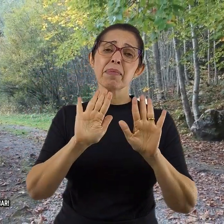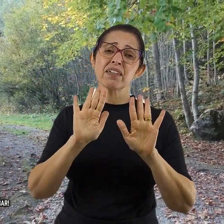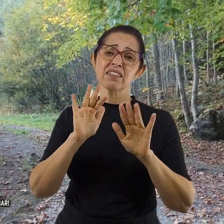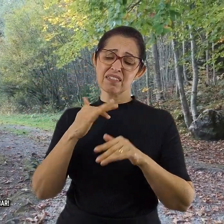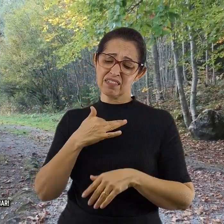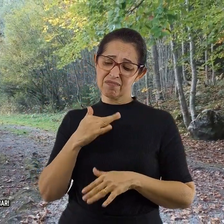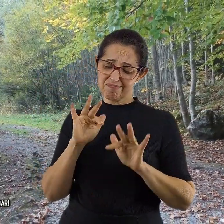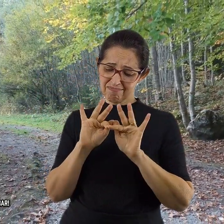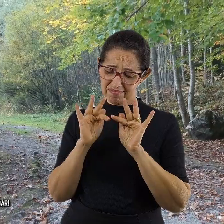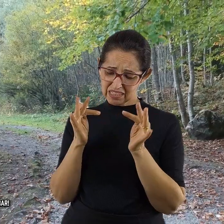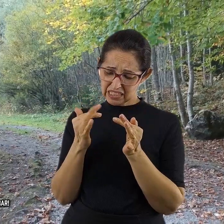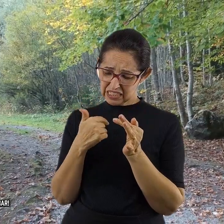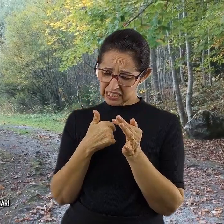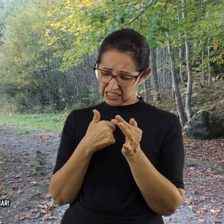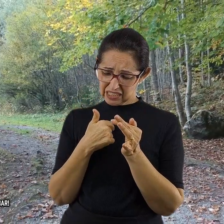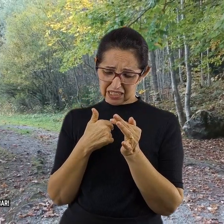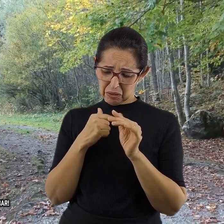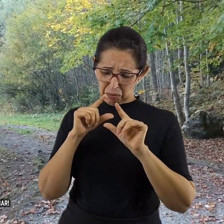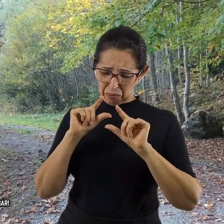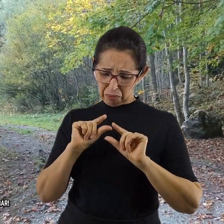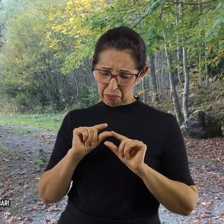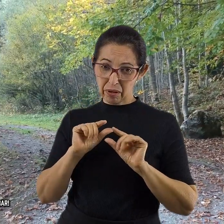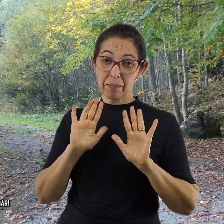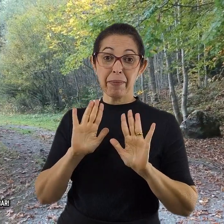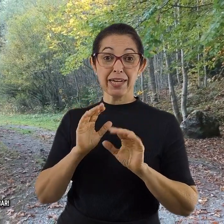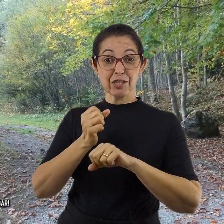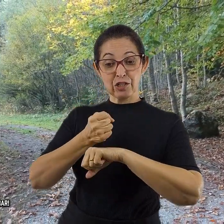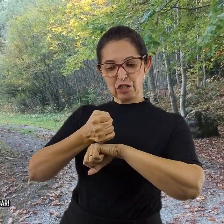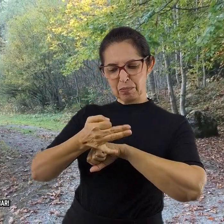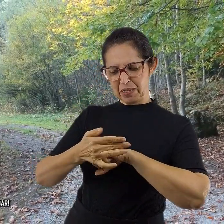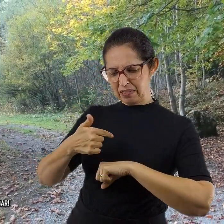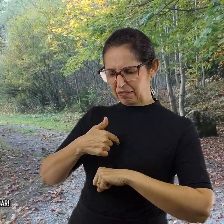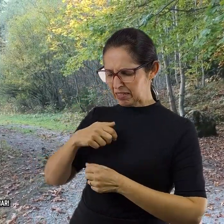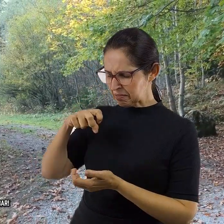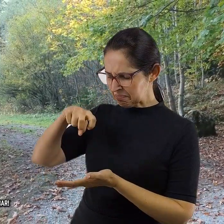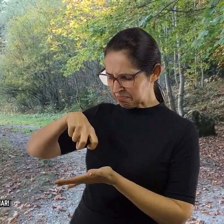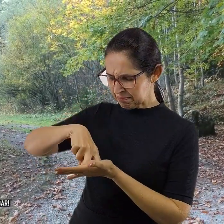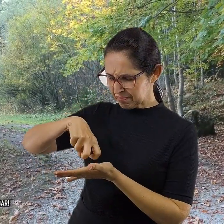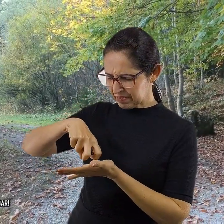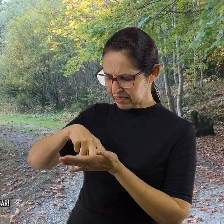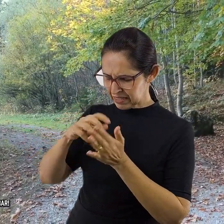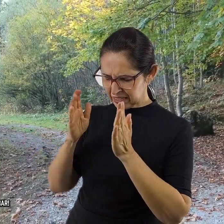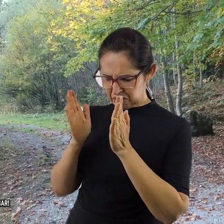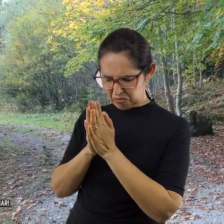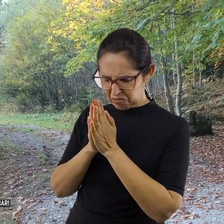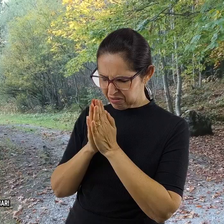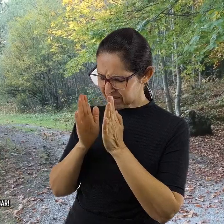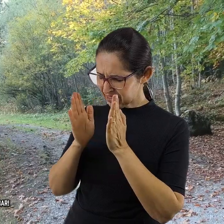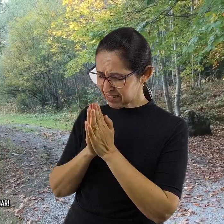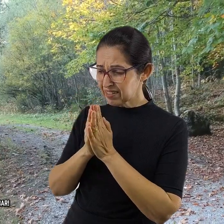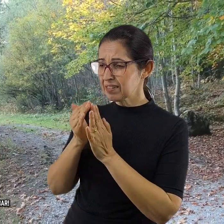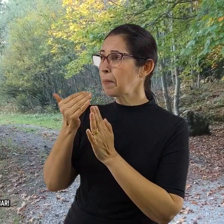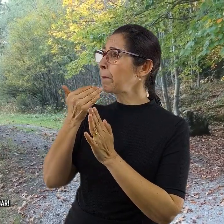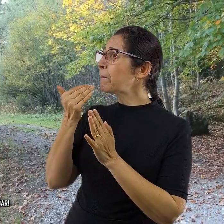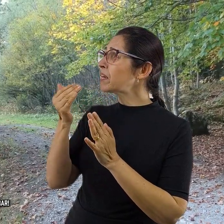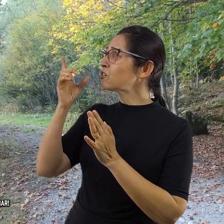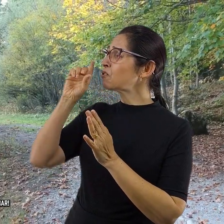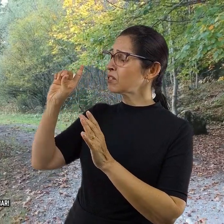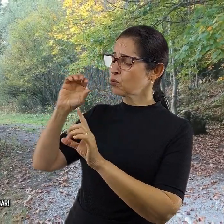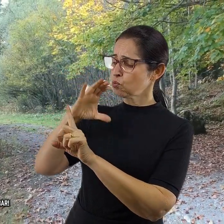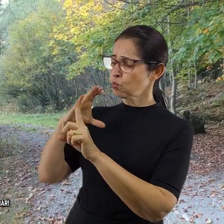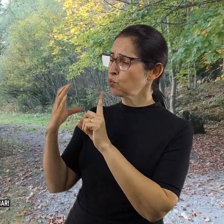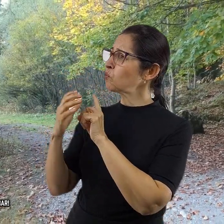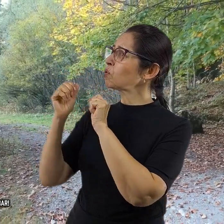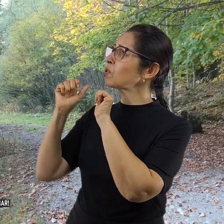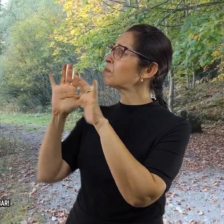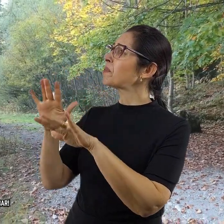pouco. Mas eu estou aqui pelas madrugadas chorando pelo culto da noite. Eu estou aqui orando